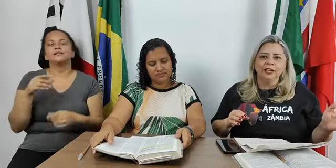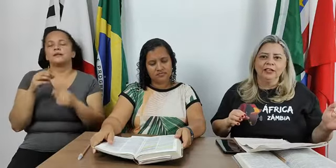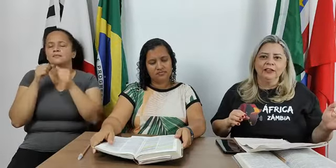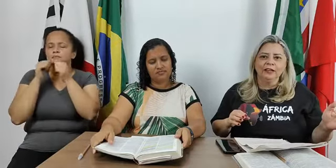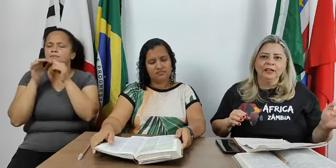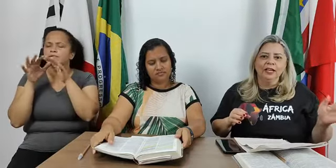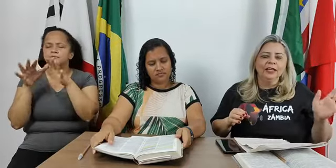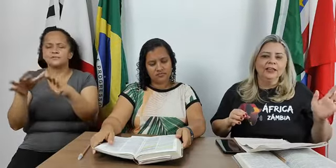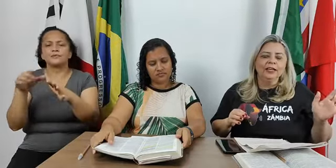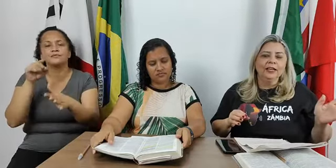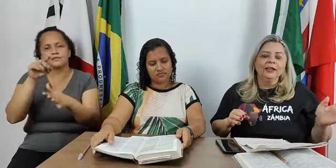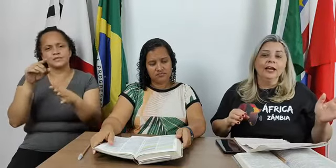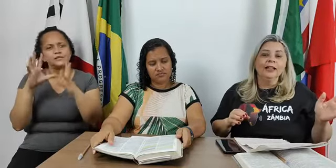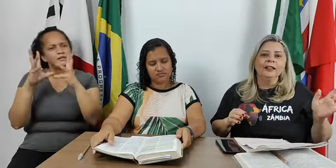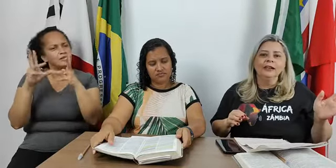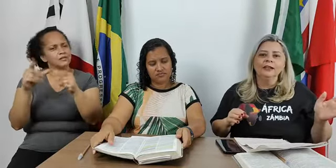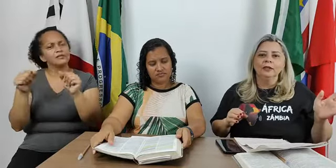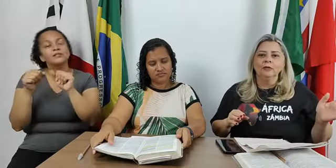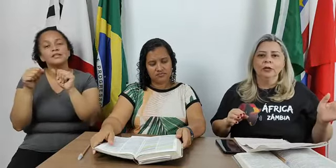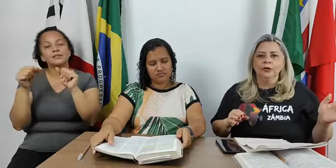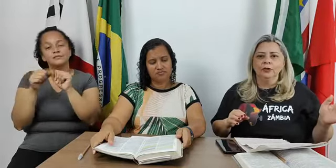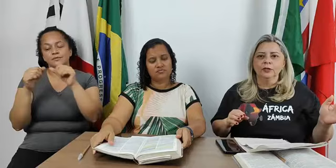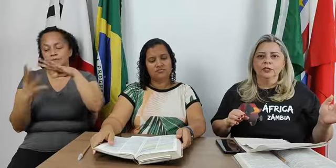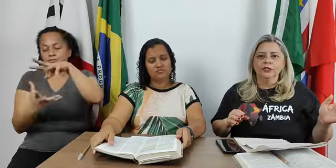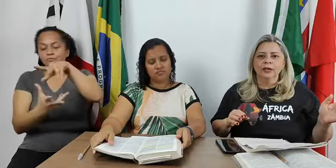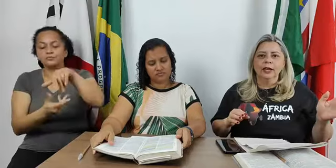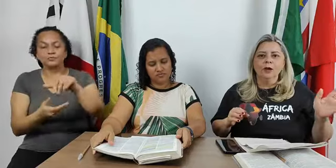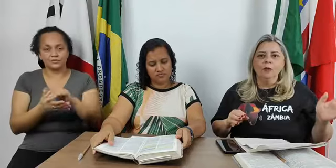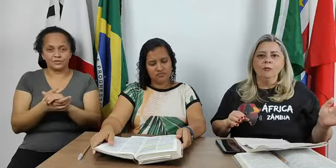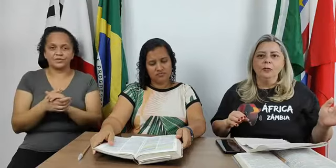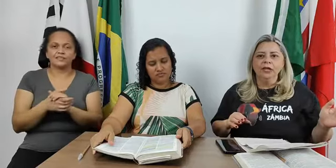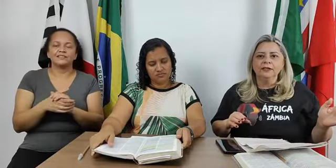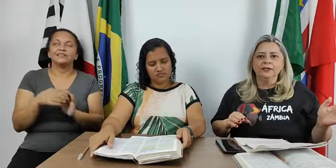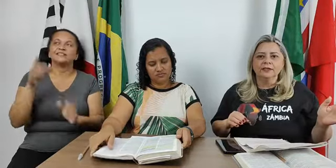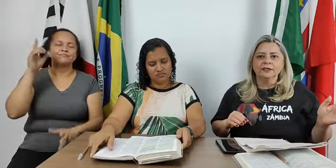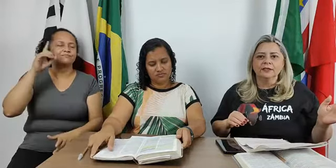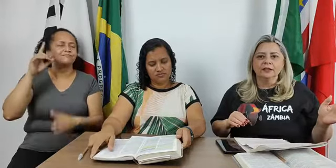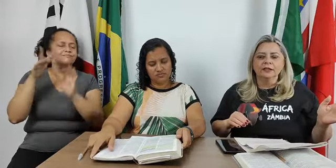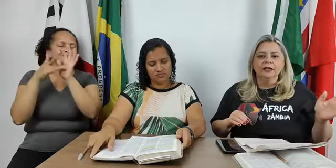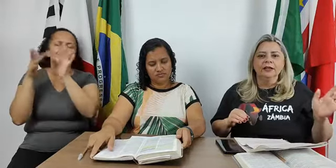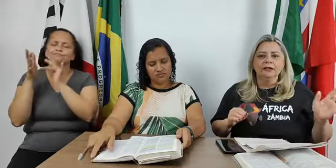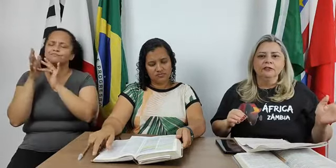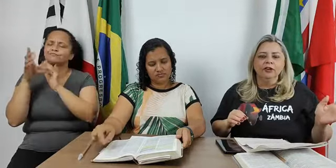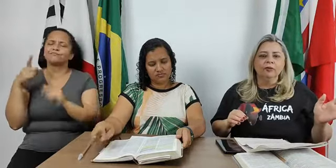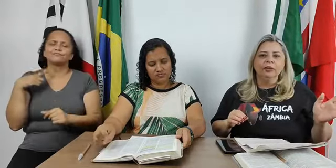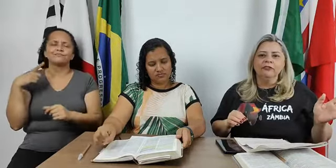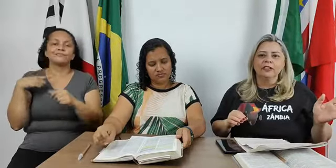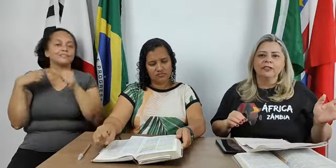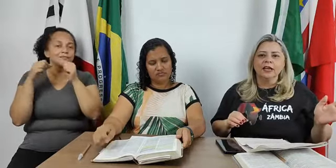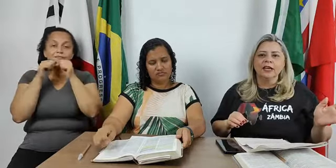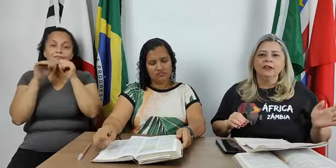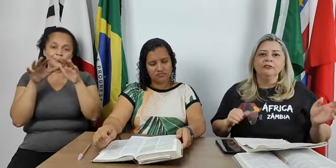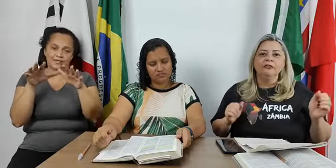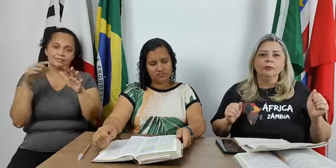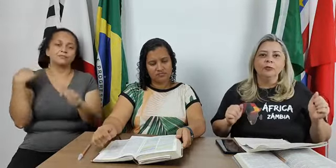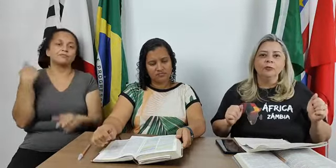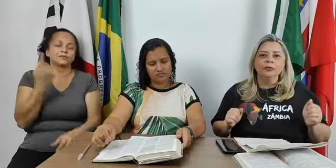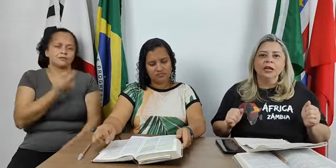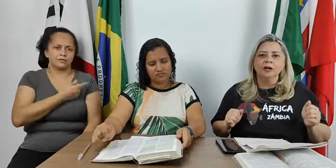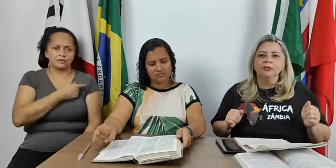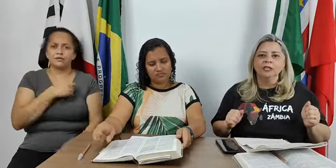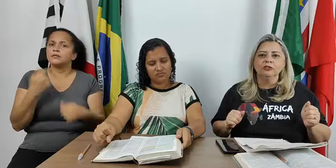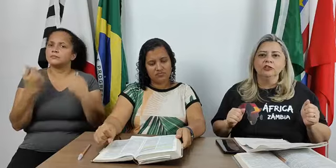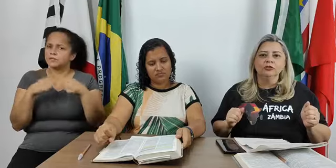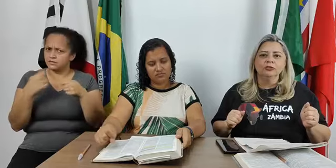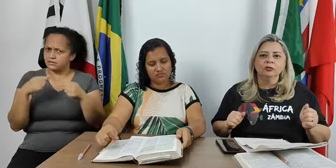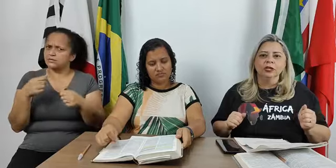por Ele. Ele tem galardão para nós, recompensas. Então vamos levar a sério, vamos